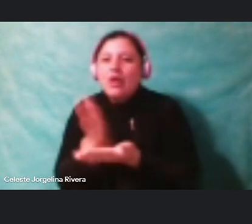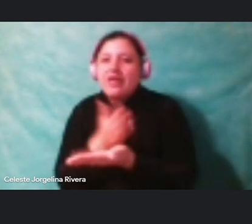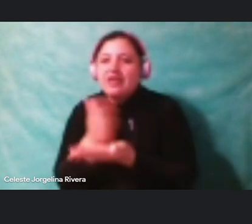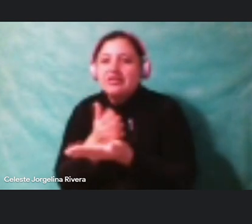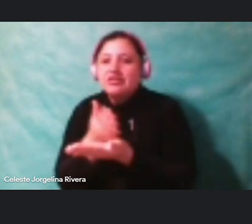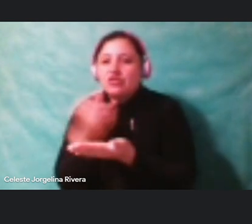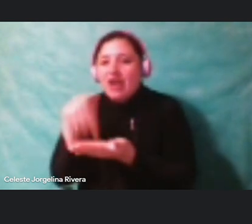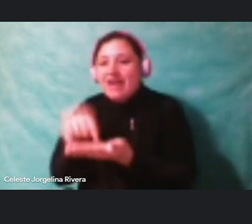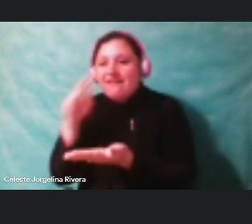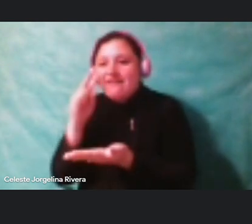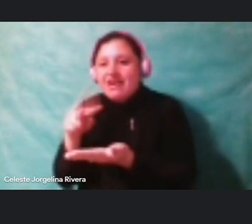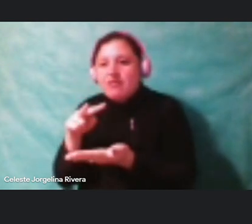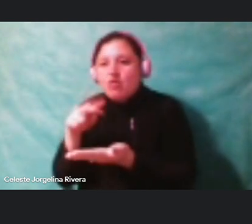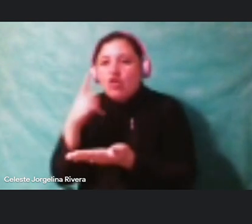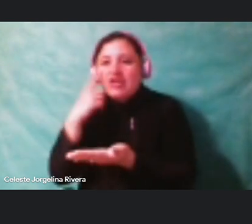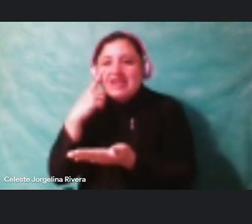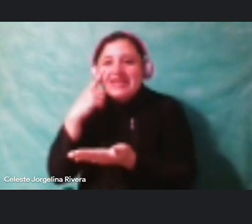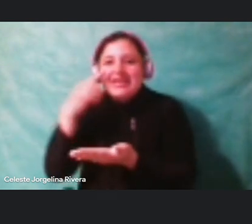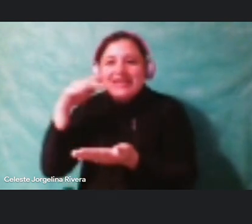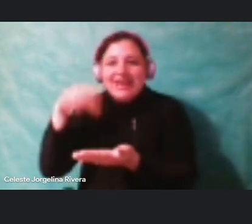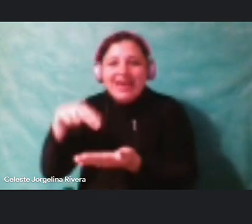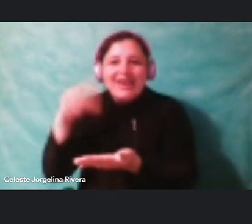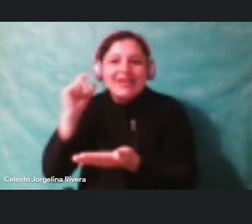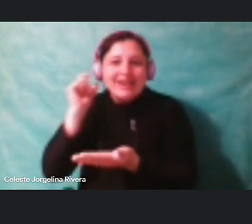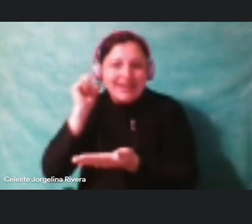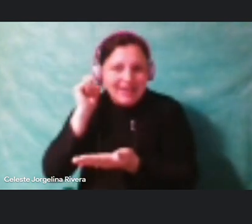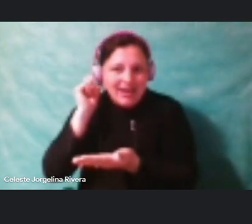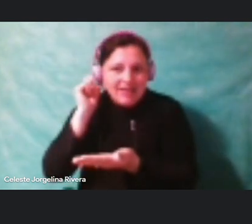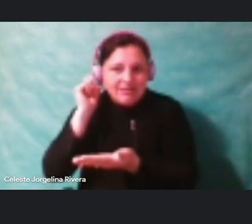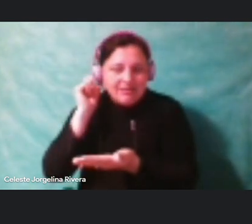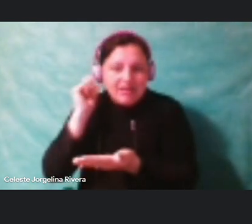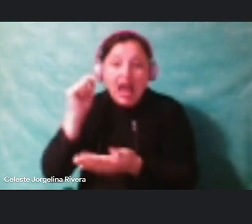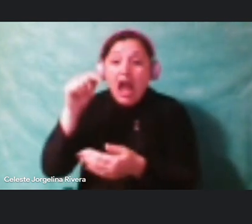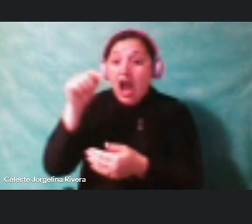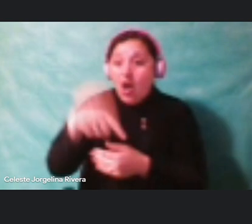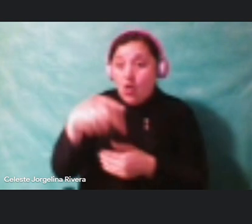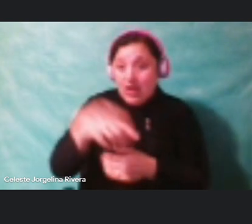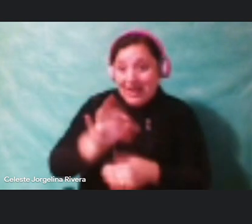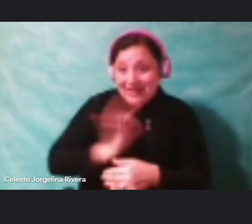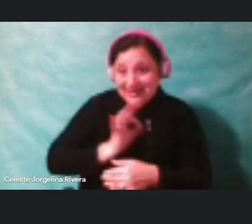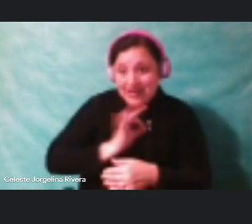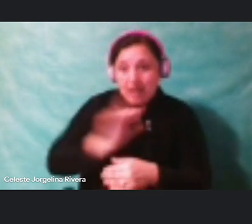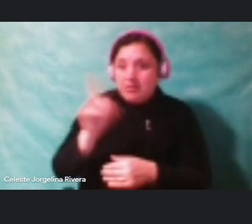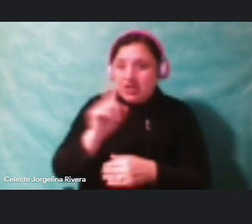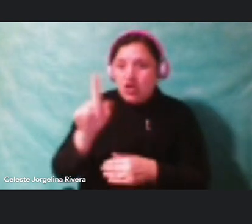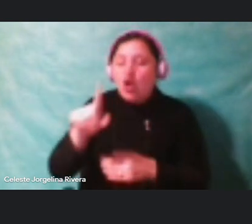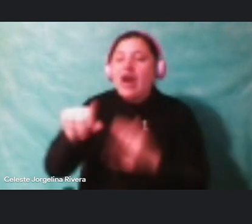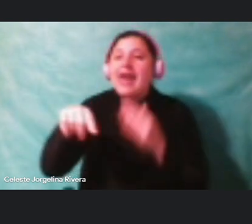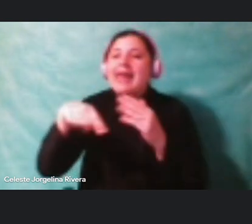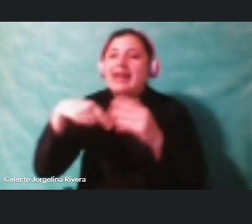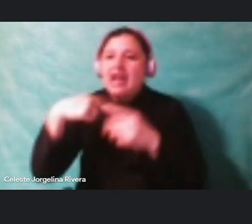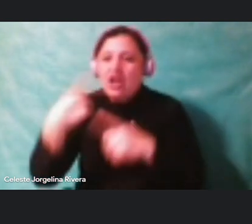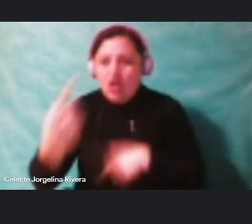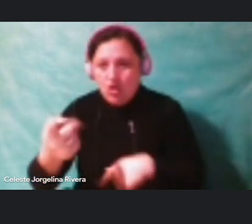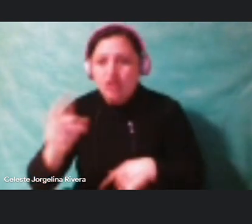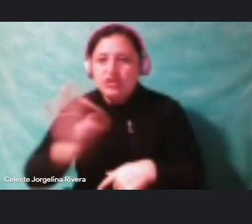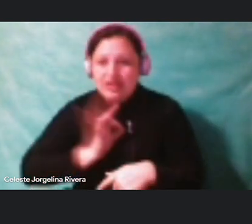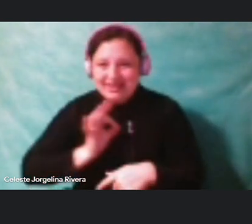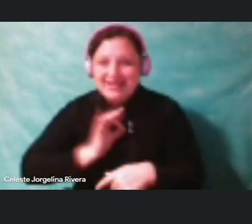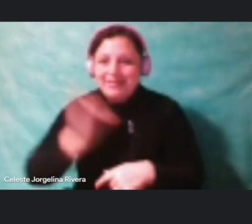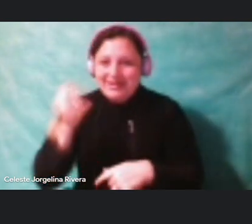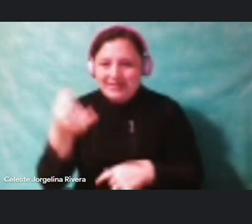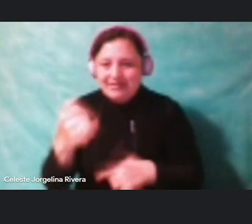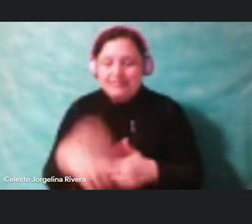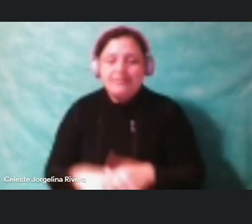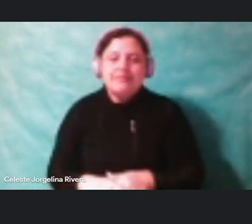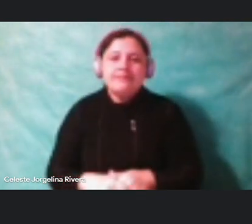verbal, entra en el próximo parcial, no en este. Bueno, gracias. Bien. Yo quería